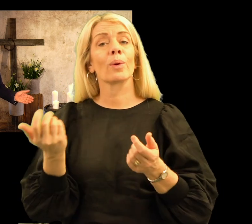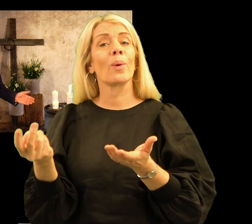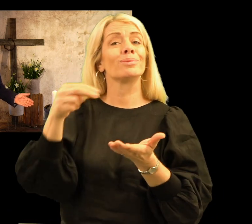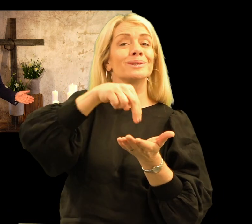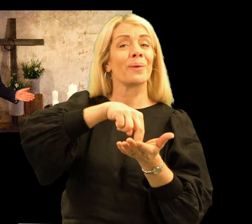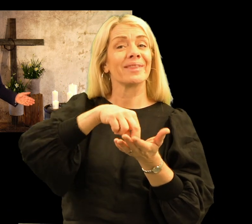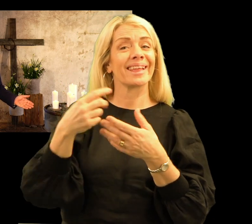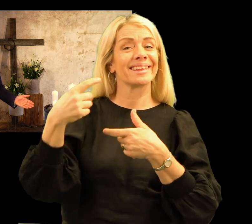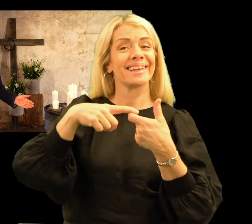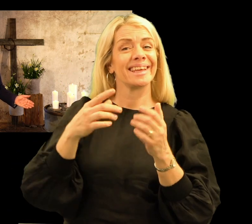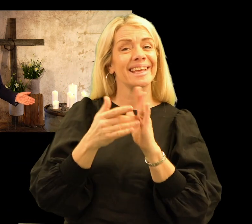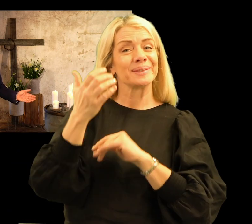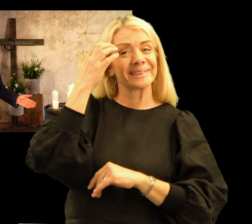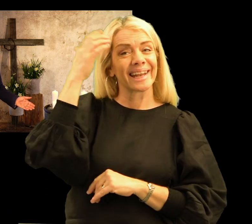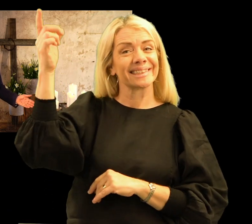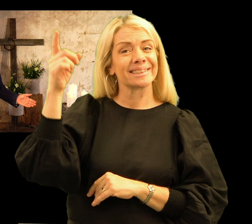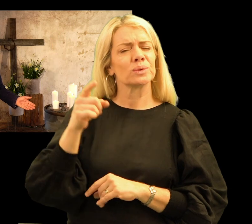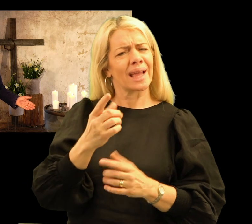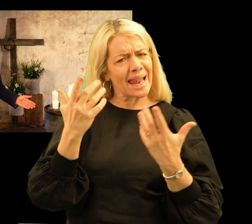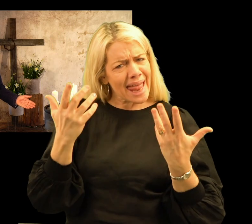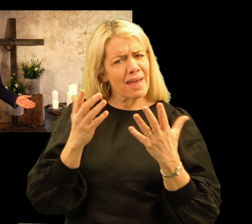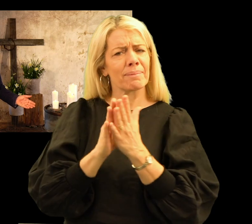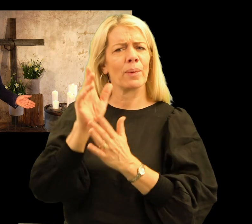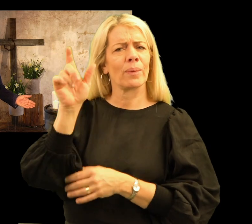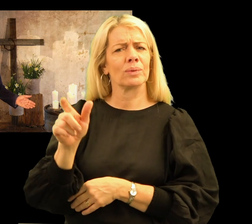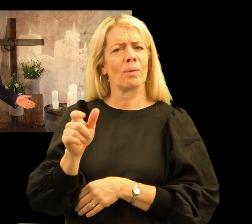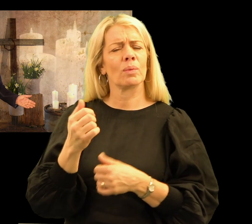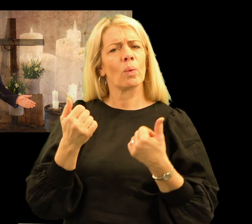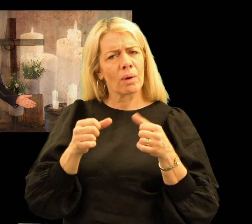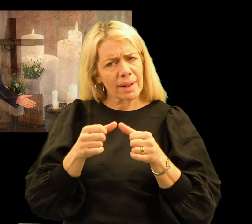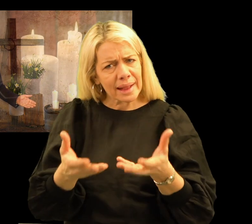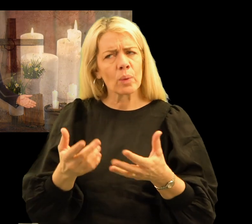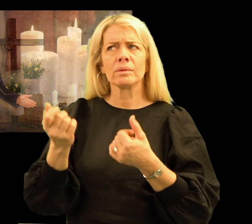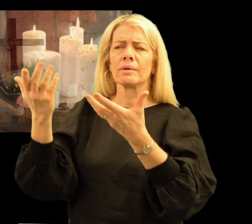honom och låt dig uppfyllas av Guds ande.